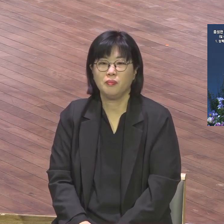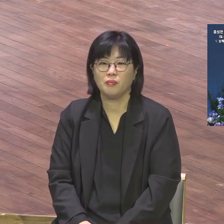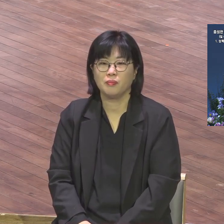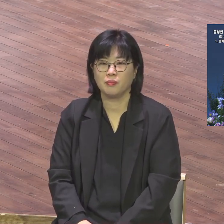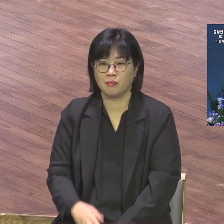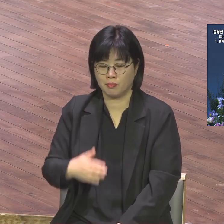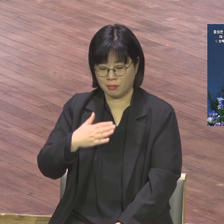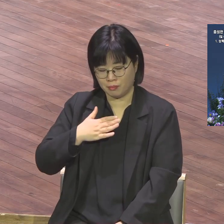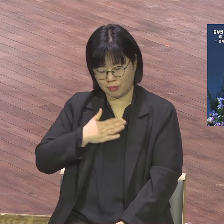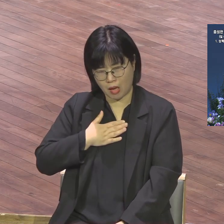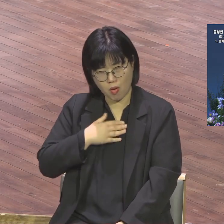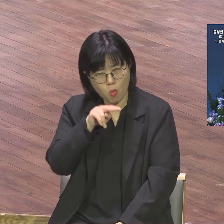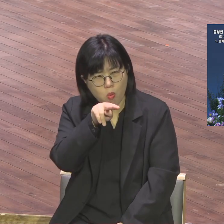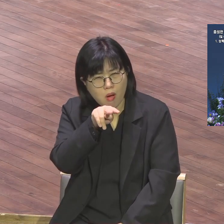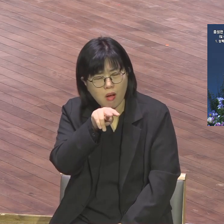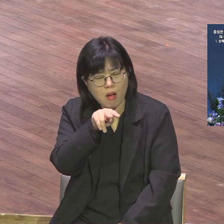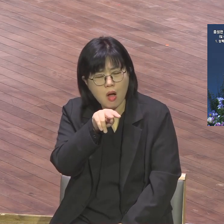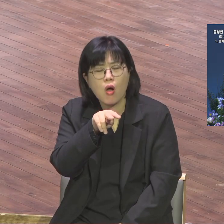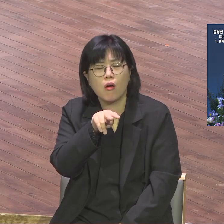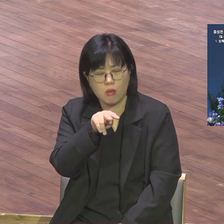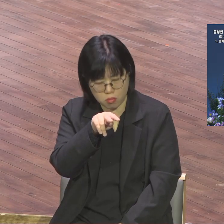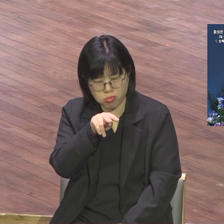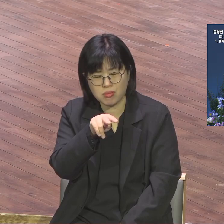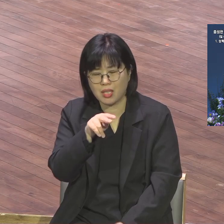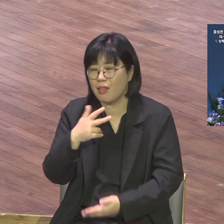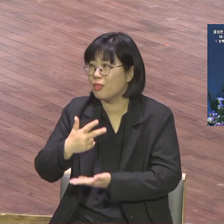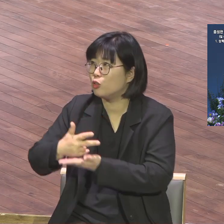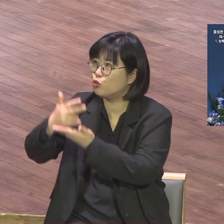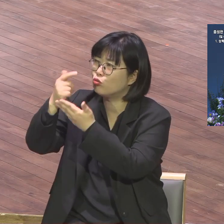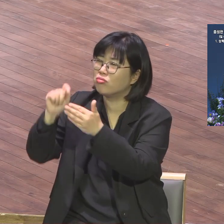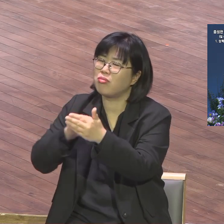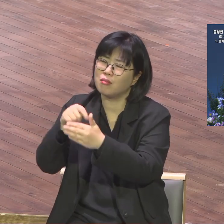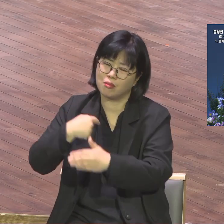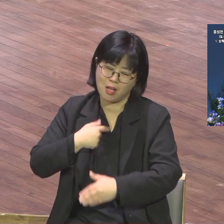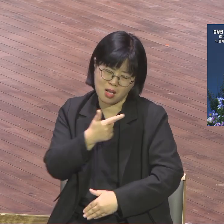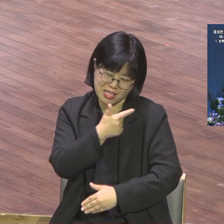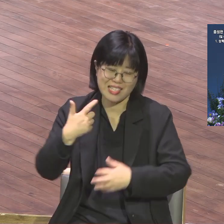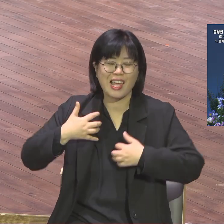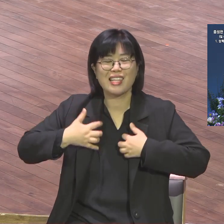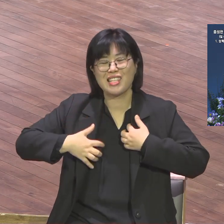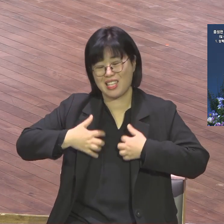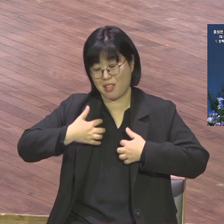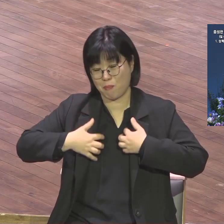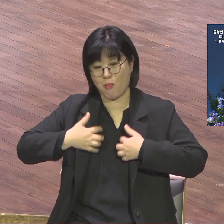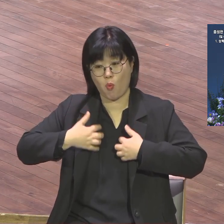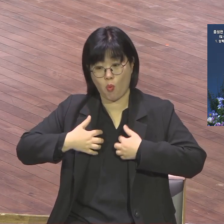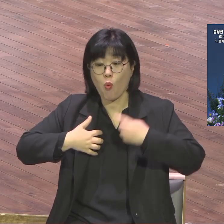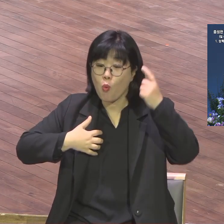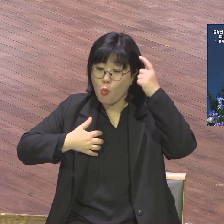크게 기뻐한다 그랬어요. 주 안에서 내가 크게 기뻐한다.